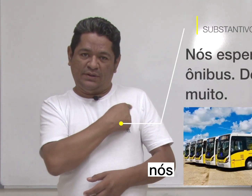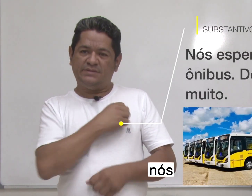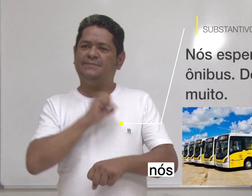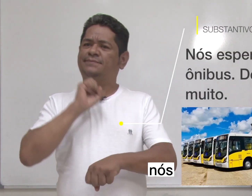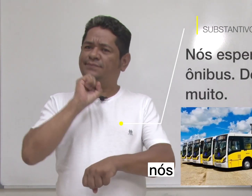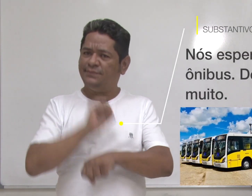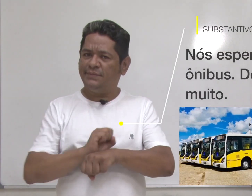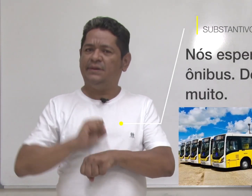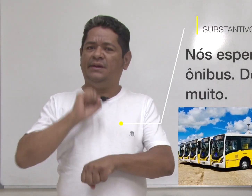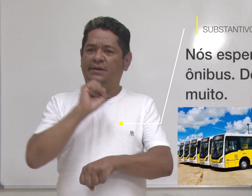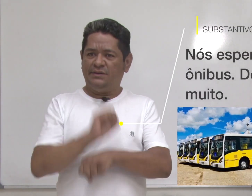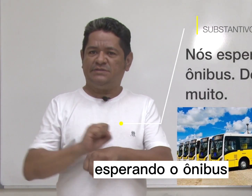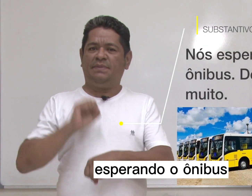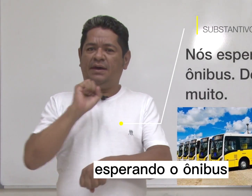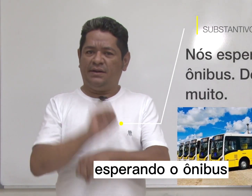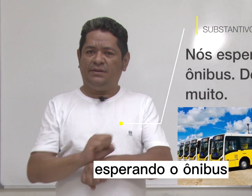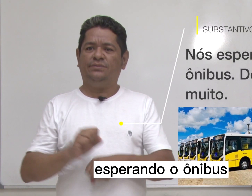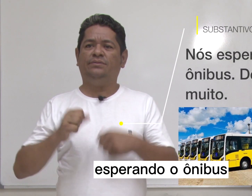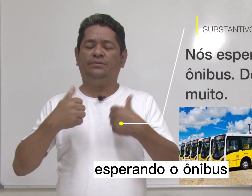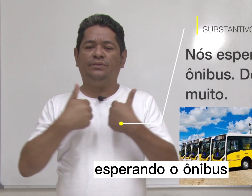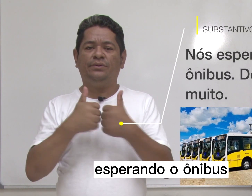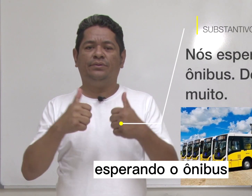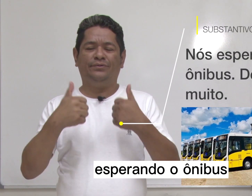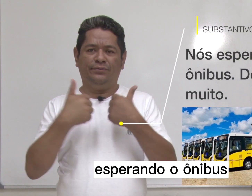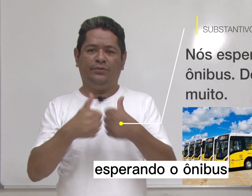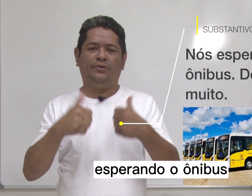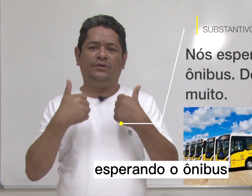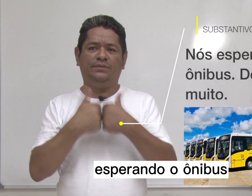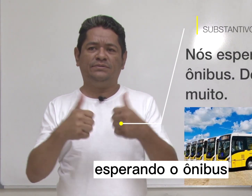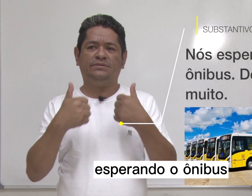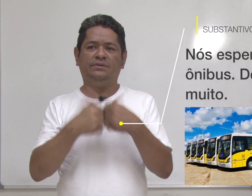Nós esperando o ônibus